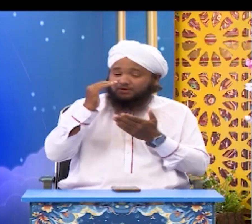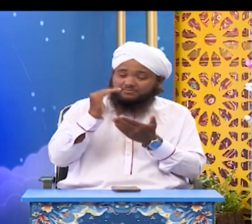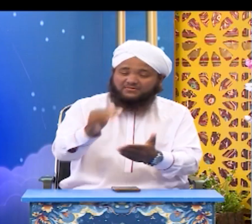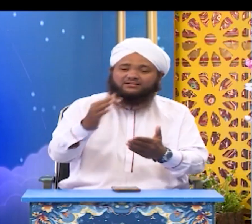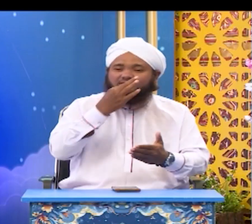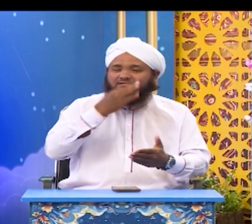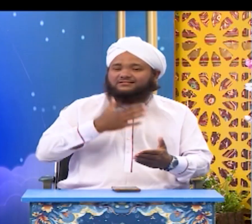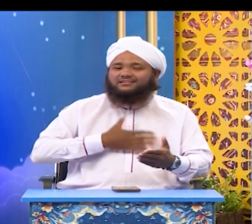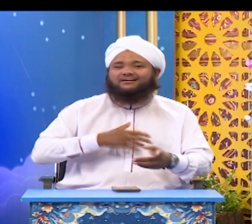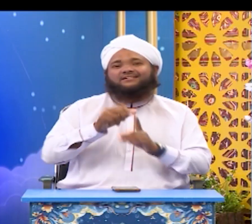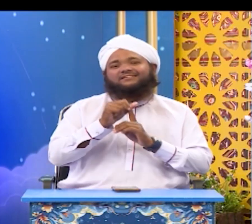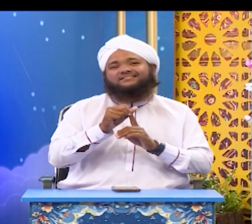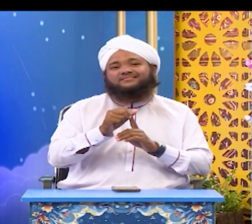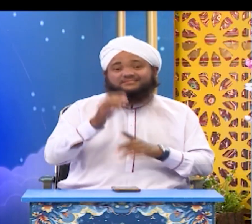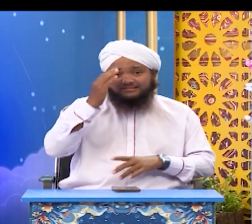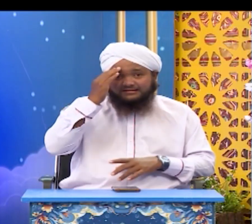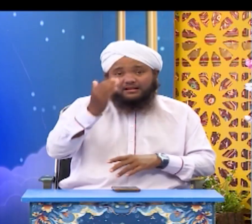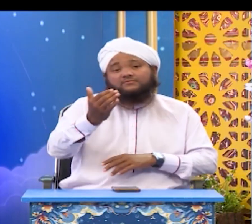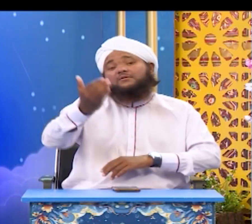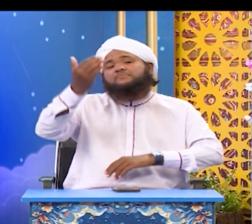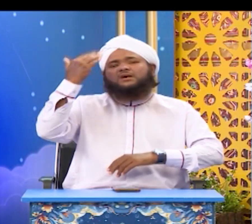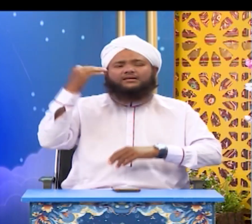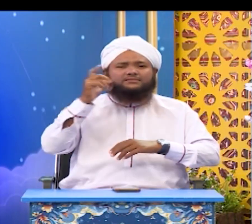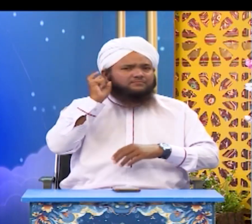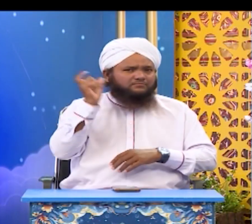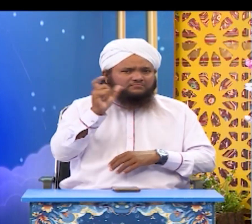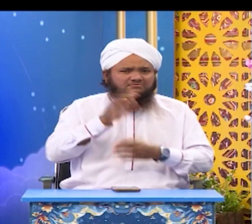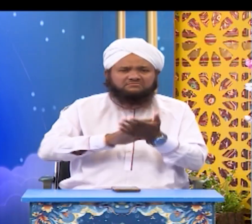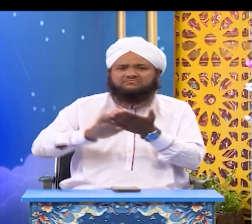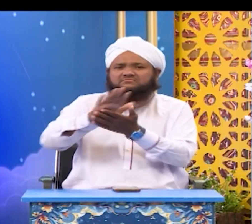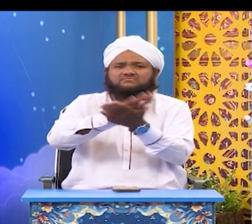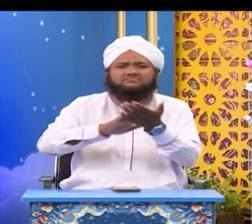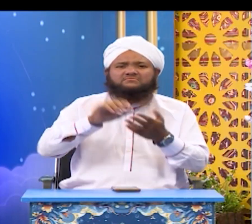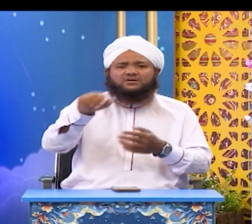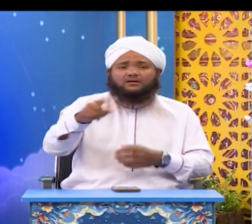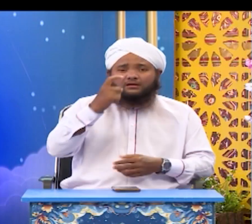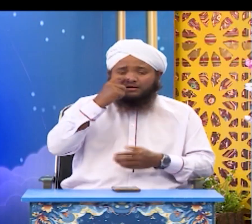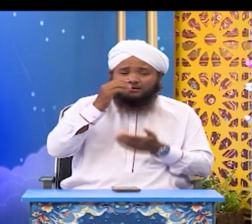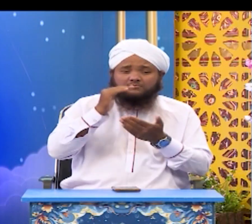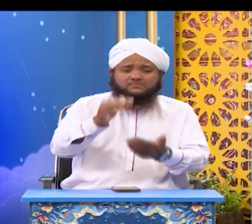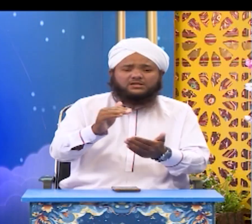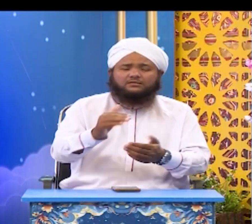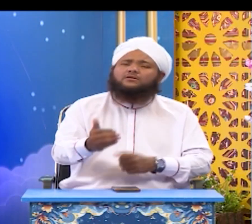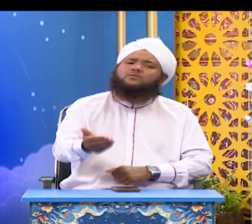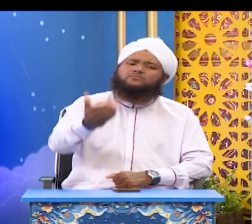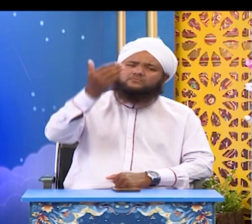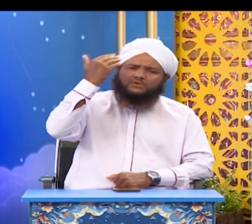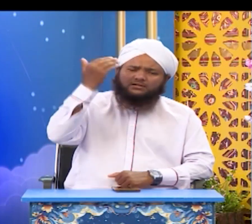بخشی۔ خصوصاً اسلام سے قبل بیٹیوں کے معاملے میں برسوں سے جاری ظالمانہ و وحشانہ رسومات